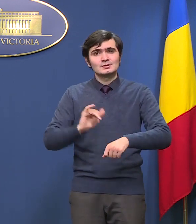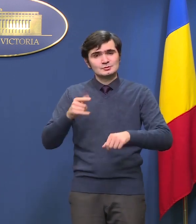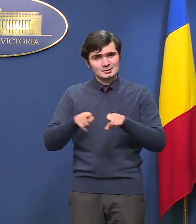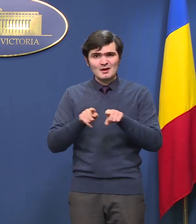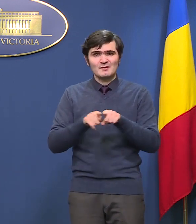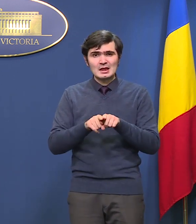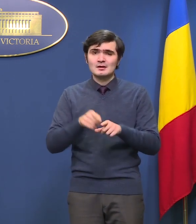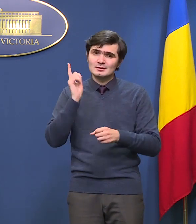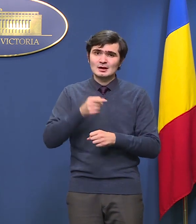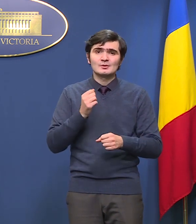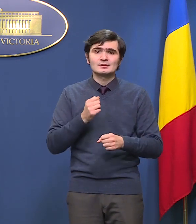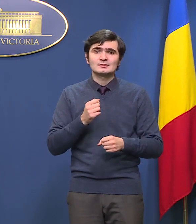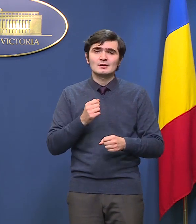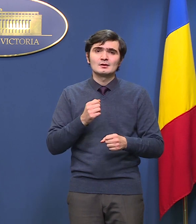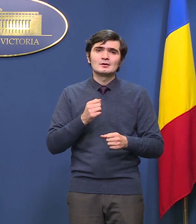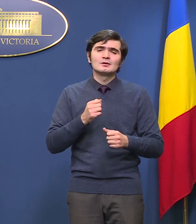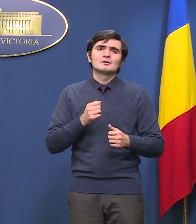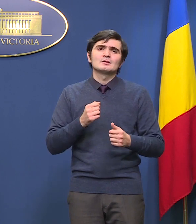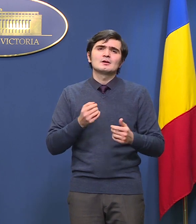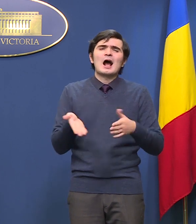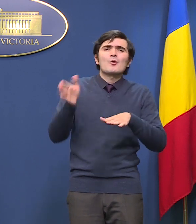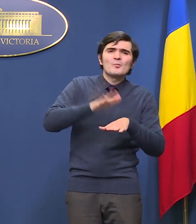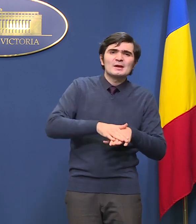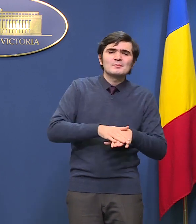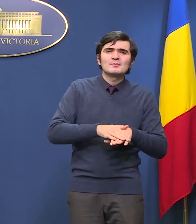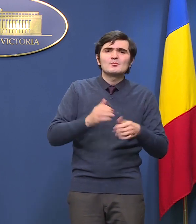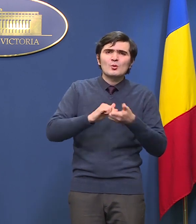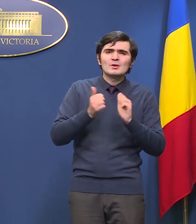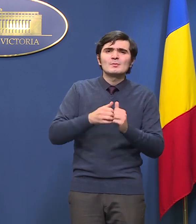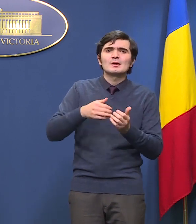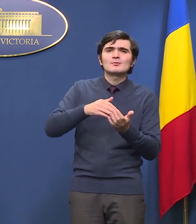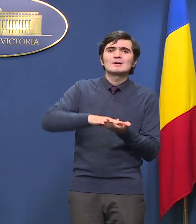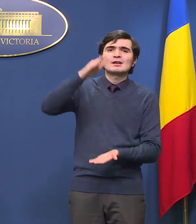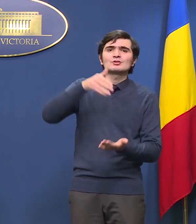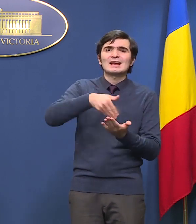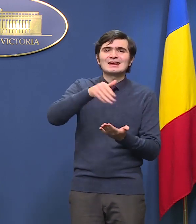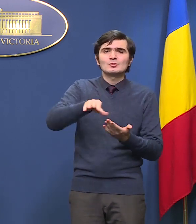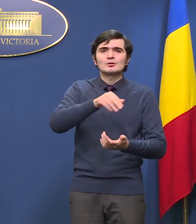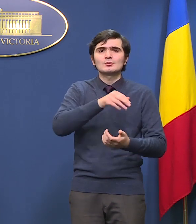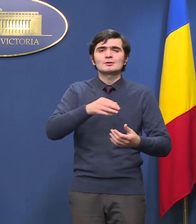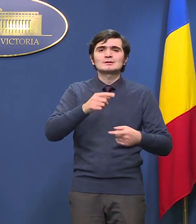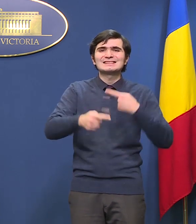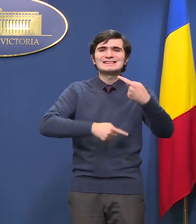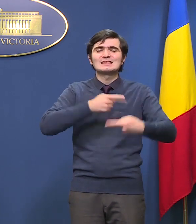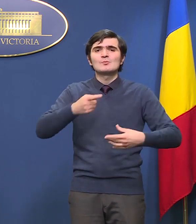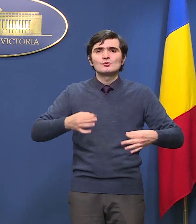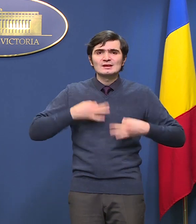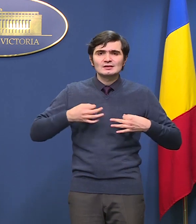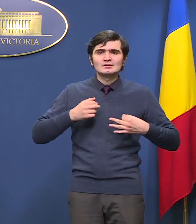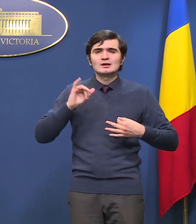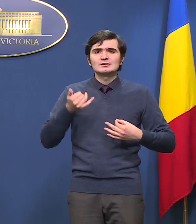timp trebuie să facem față unei creșteri a cheltuielilor pe sistemul de sănătate, unei creșteri a cheltuielilor pe tot ce înseamnă dispozitivul